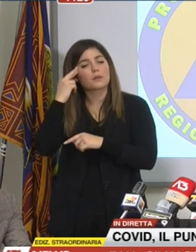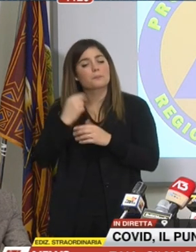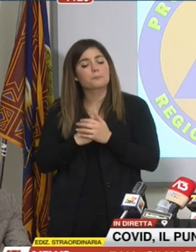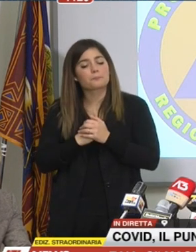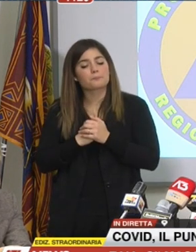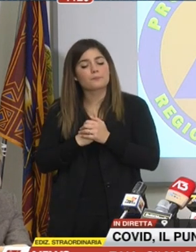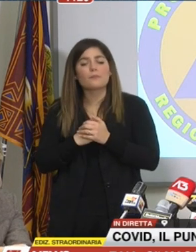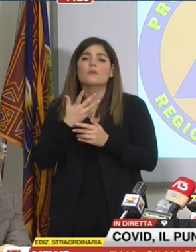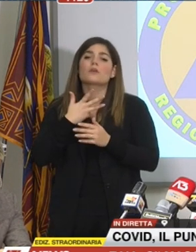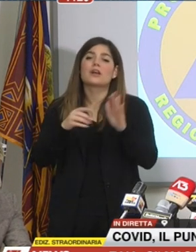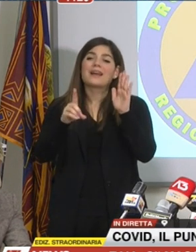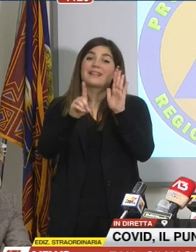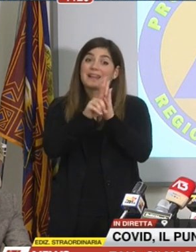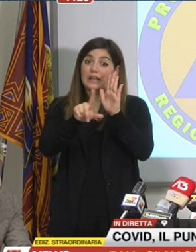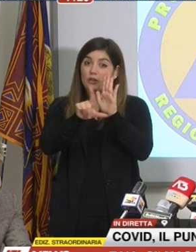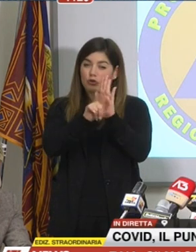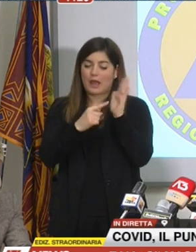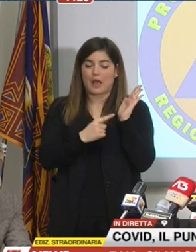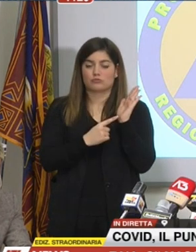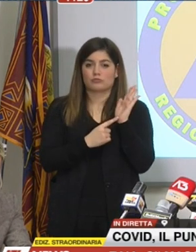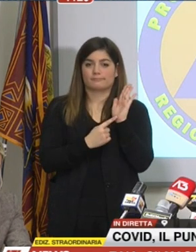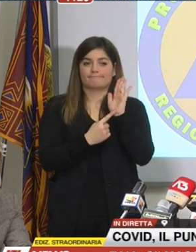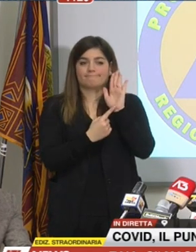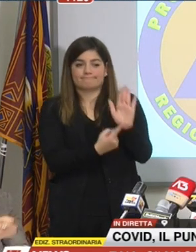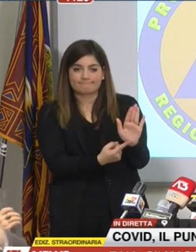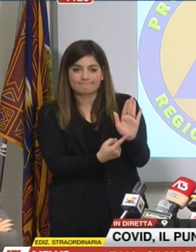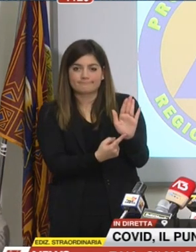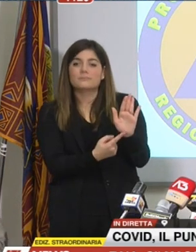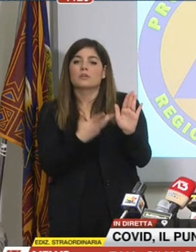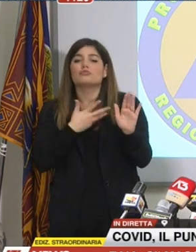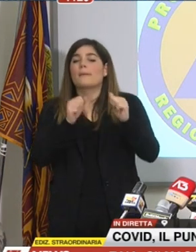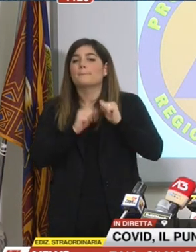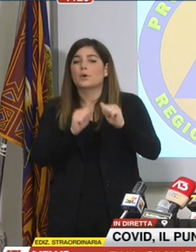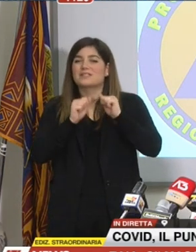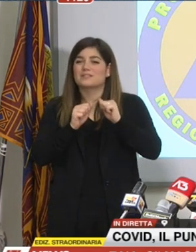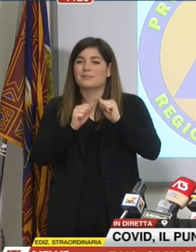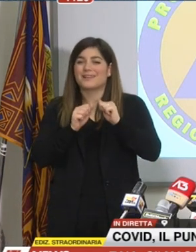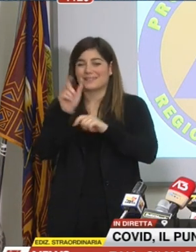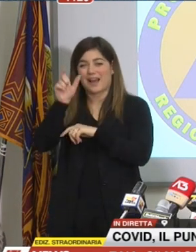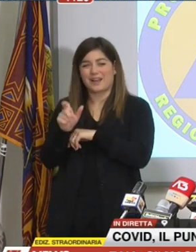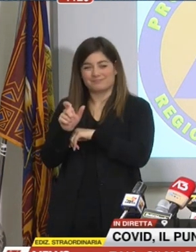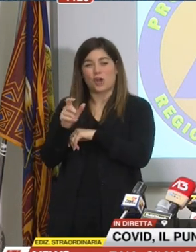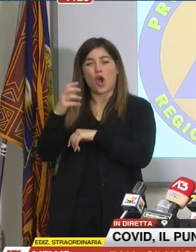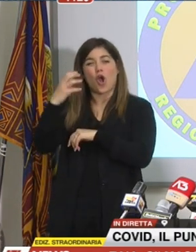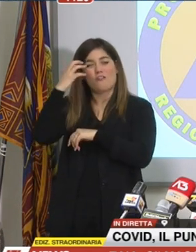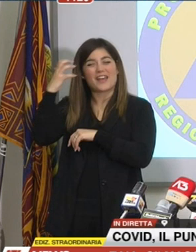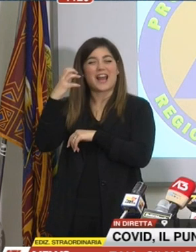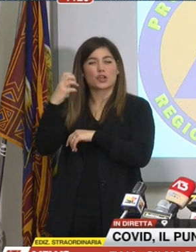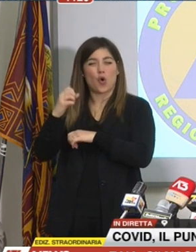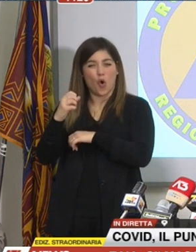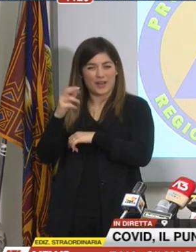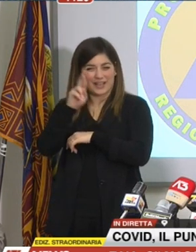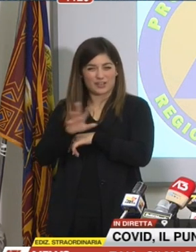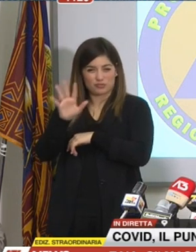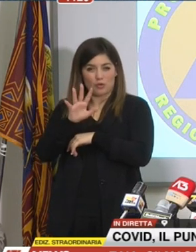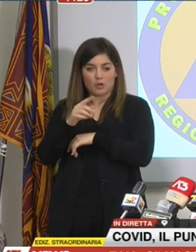decreto legge che prevedeva la possibilità per il governatore di adottare provvedimenti restrittivi, mi ricordo le parole del